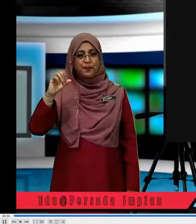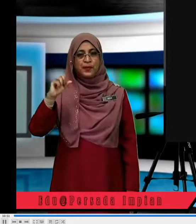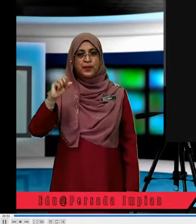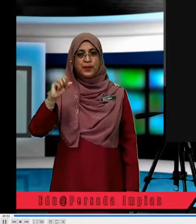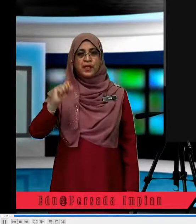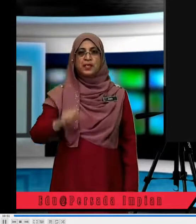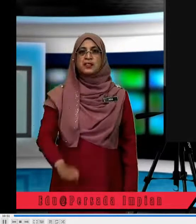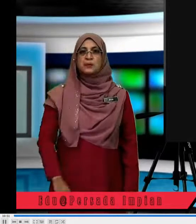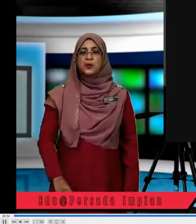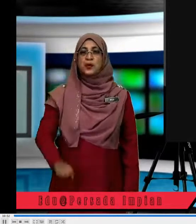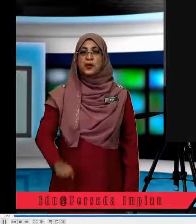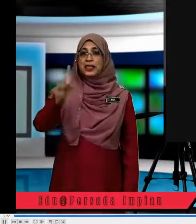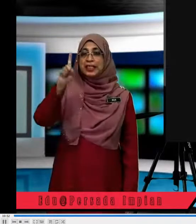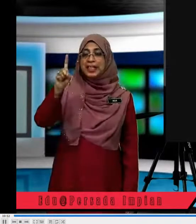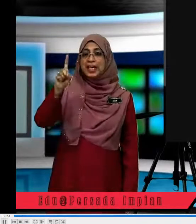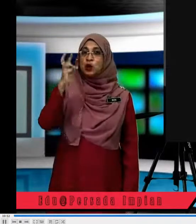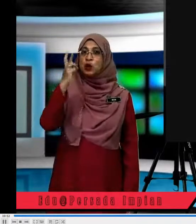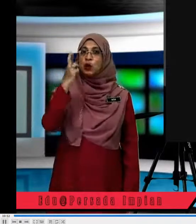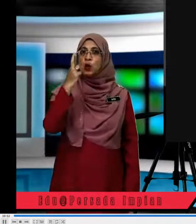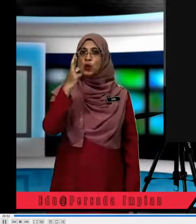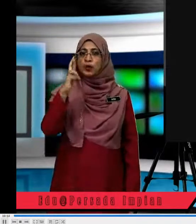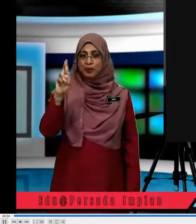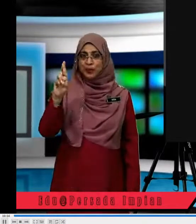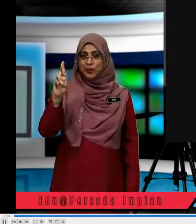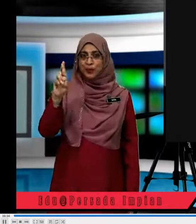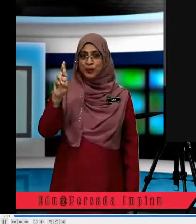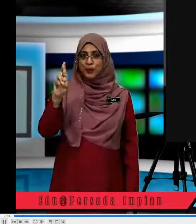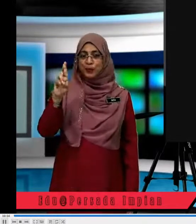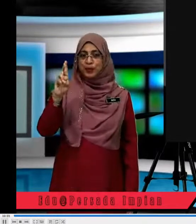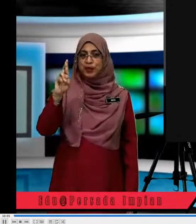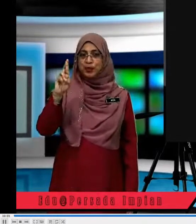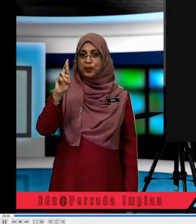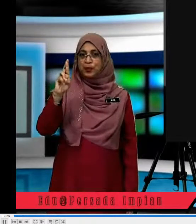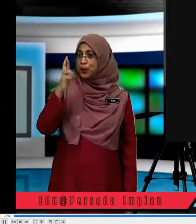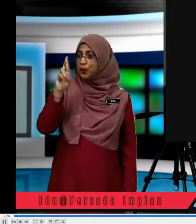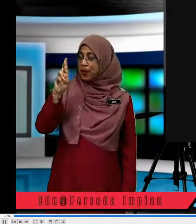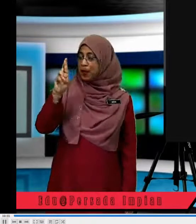201001 ribu kuda huruf